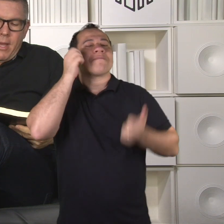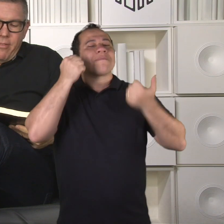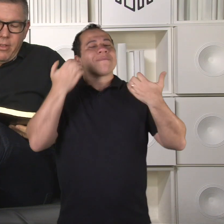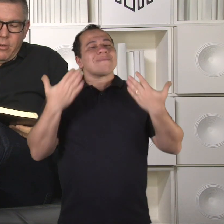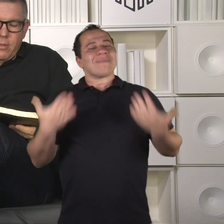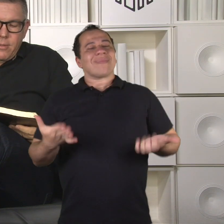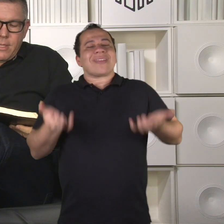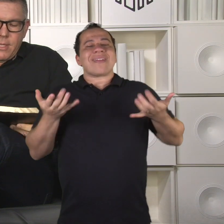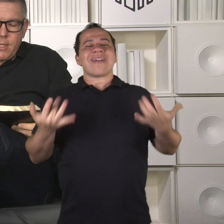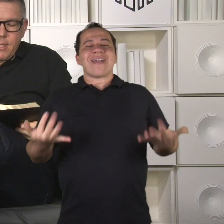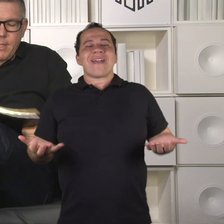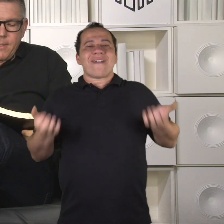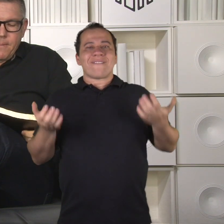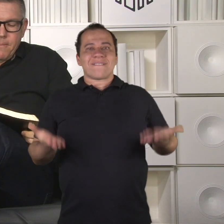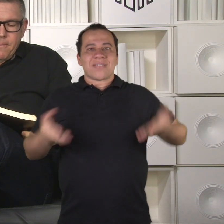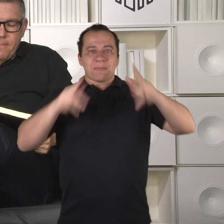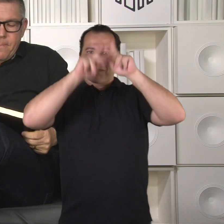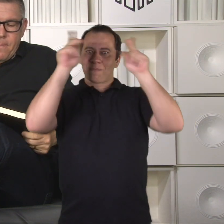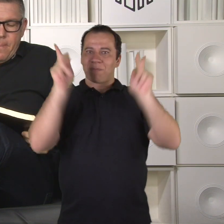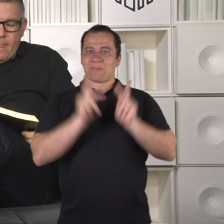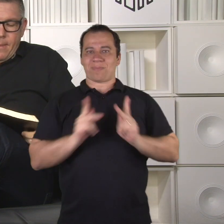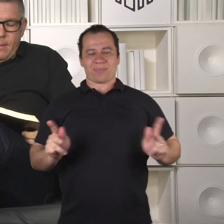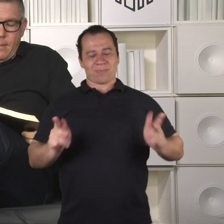É maravilhoso a gente